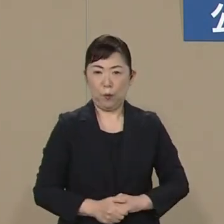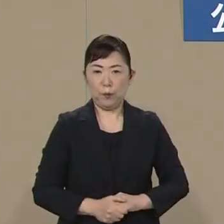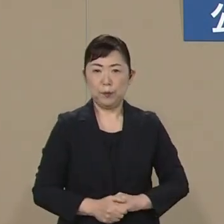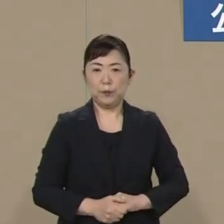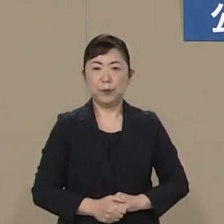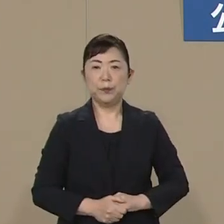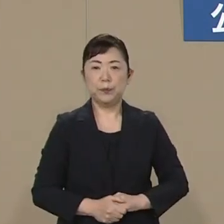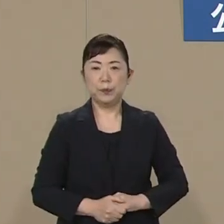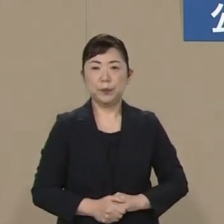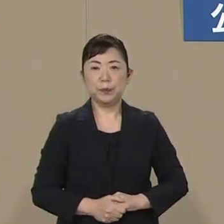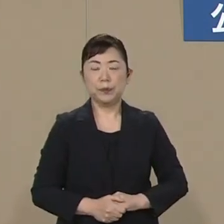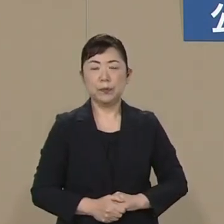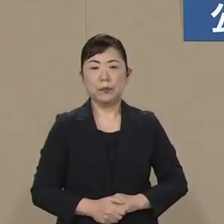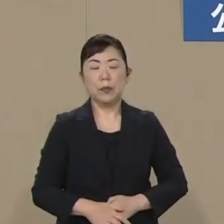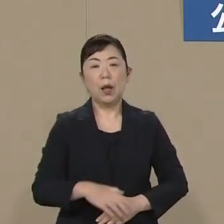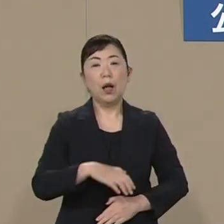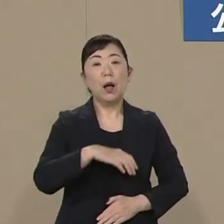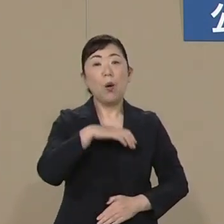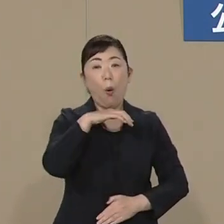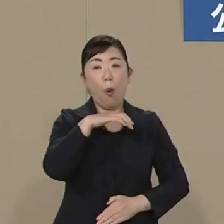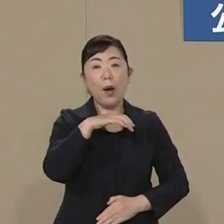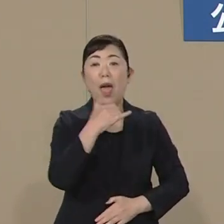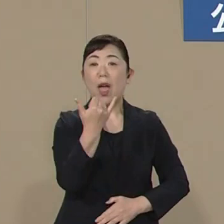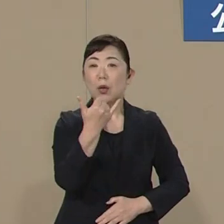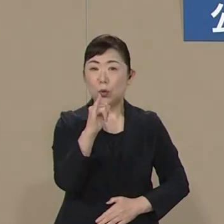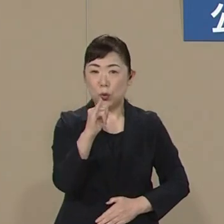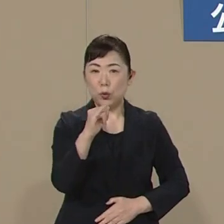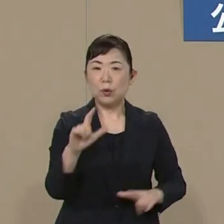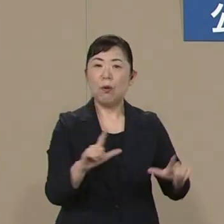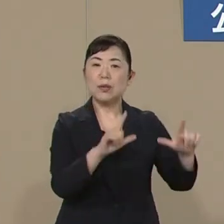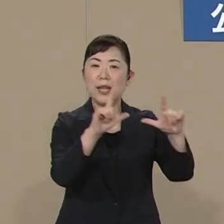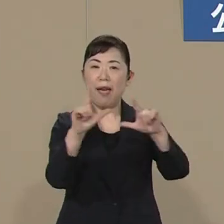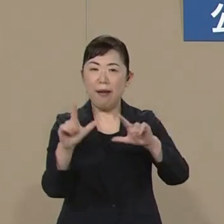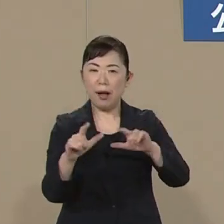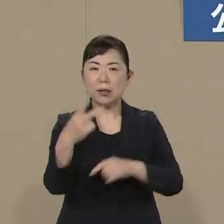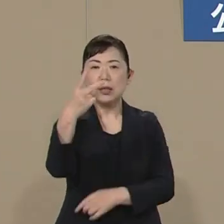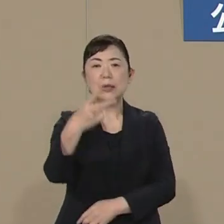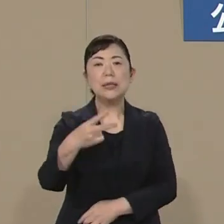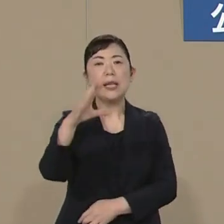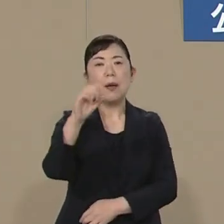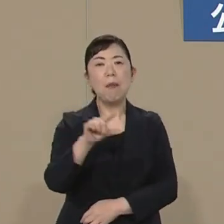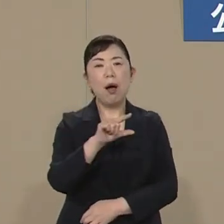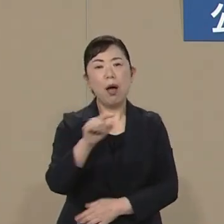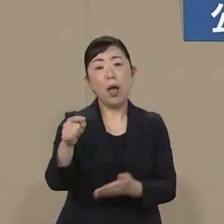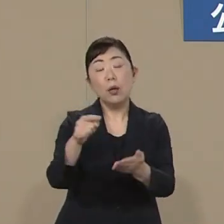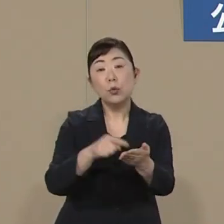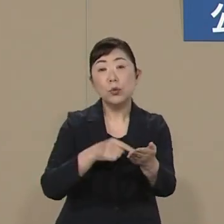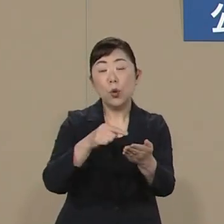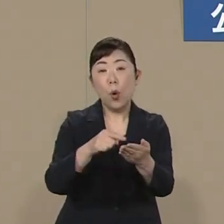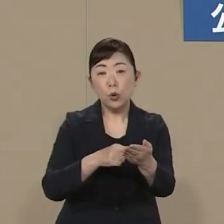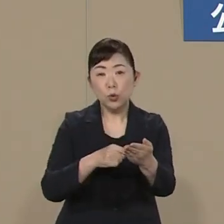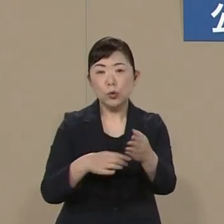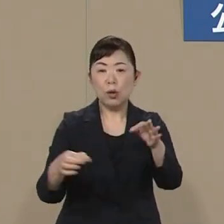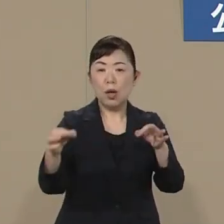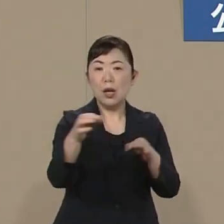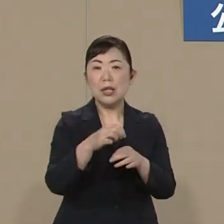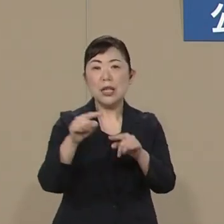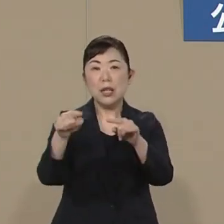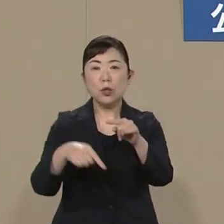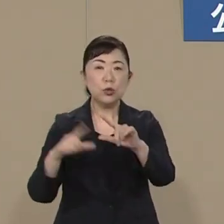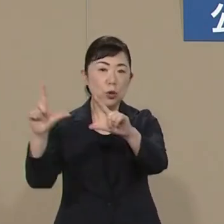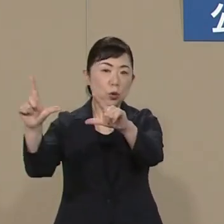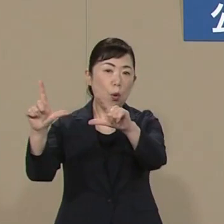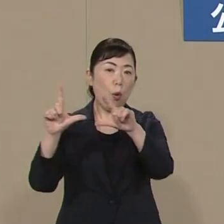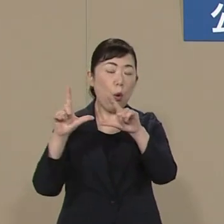ます昨今老後生活に夫婦で2000万円の資金が不足するとの